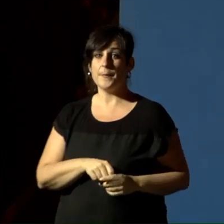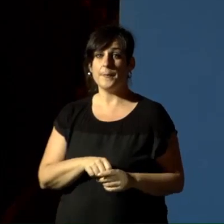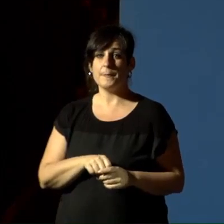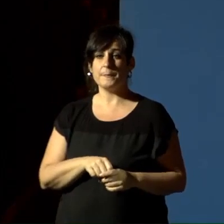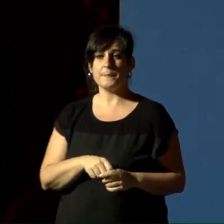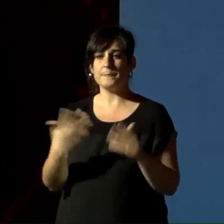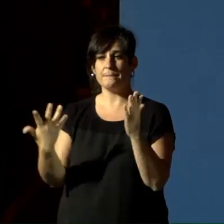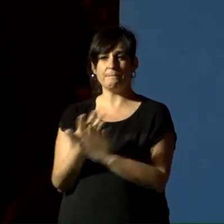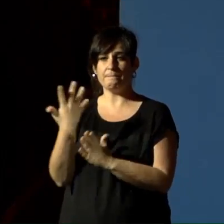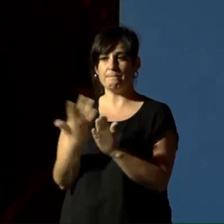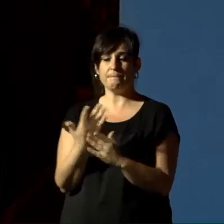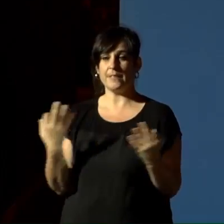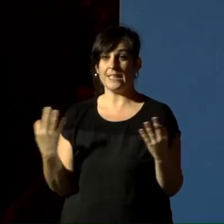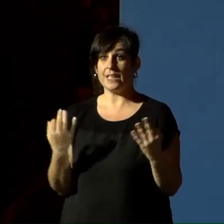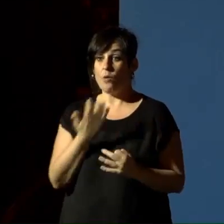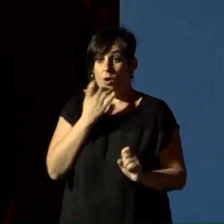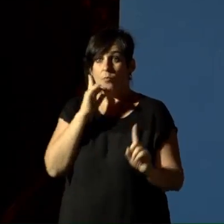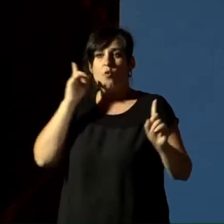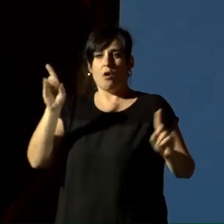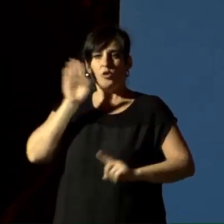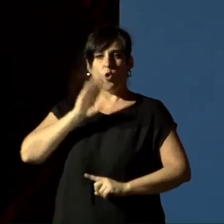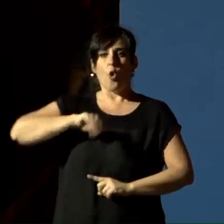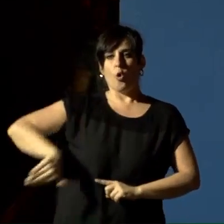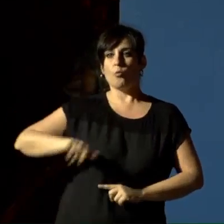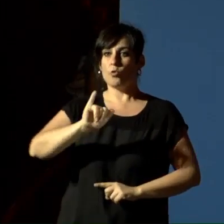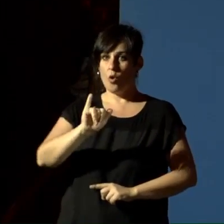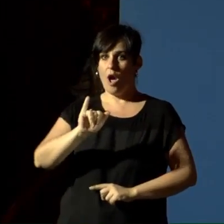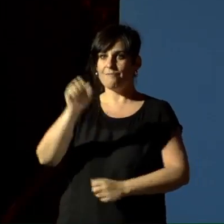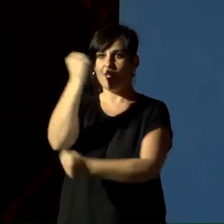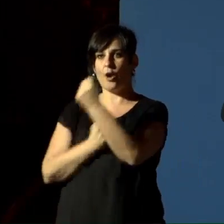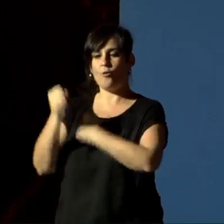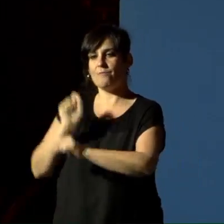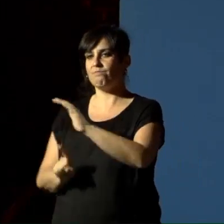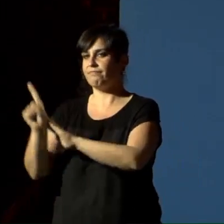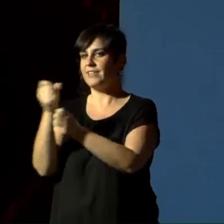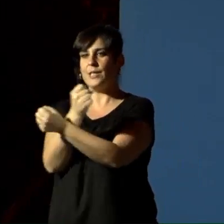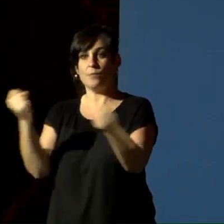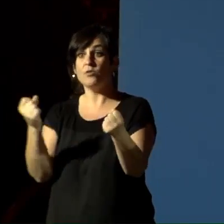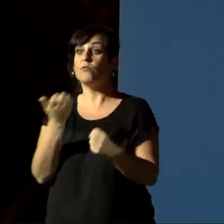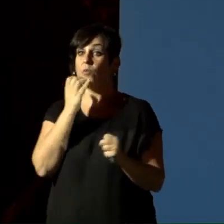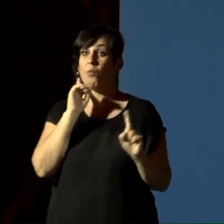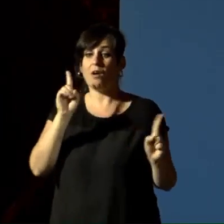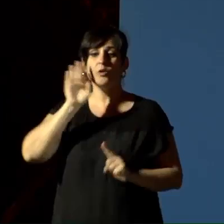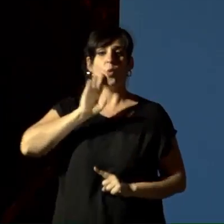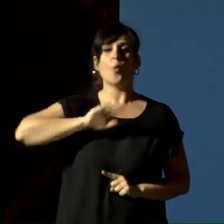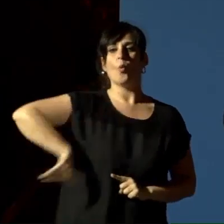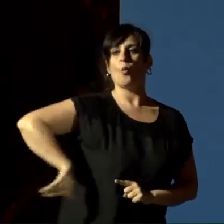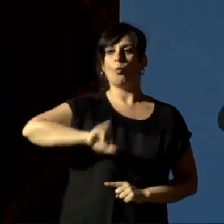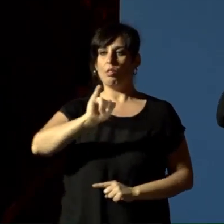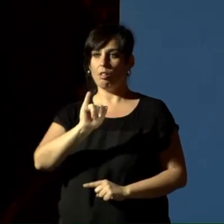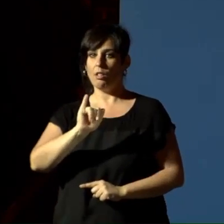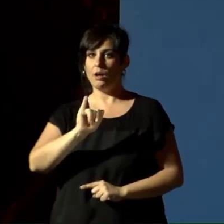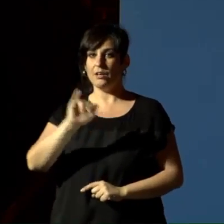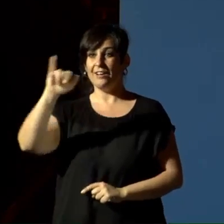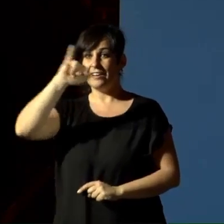nos di que cando hai corrupción non pode haber crecemento económico. Cando hai corrupción non é posible sair